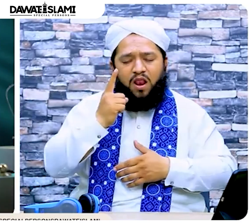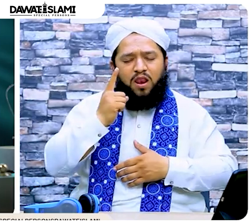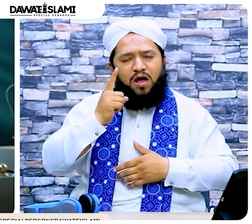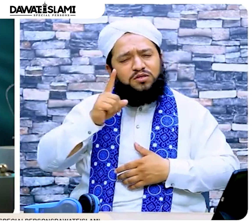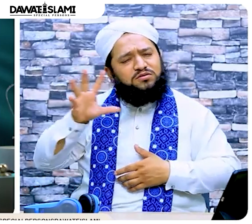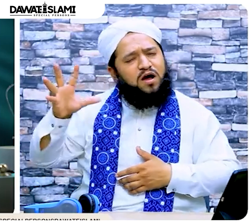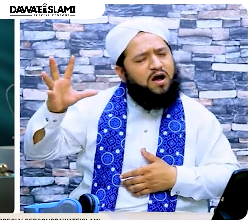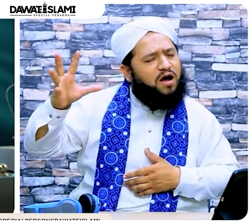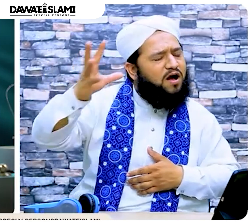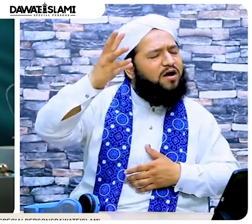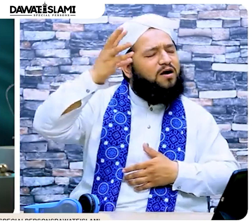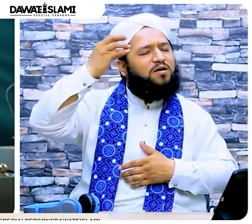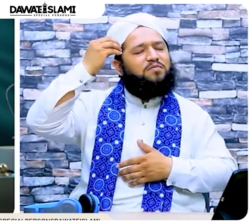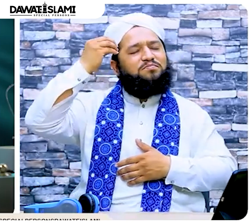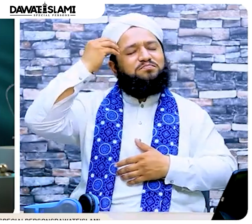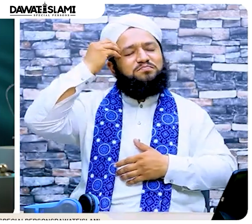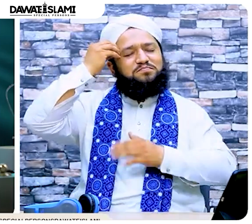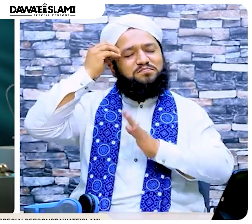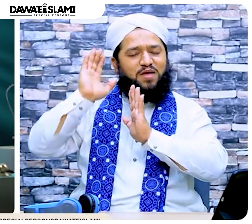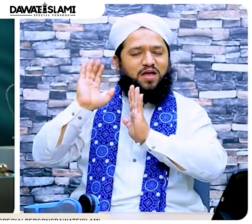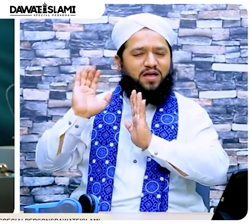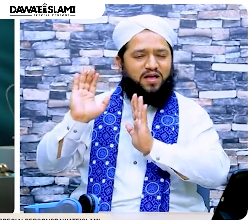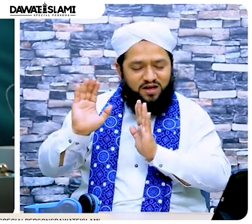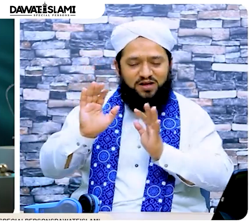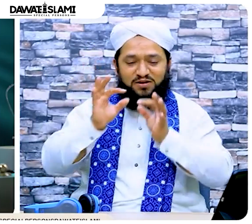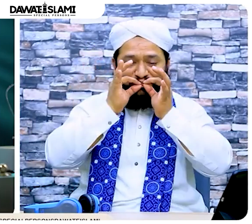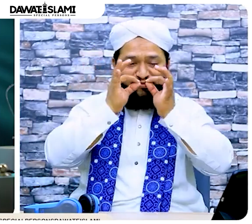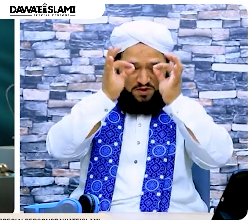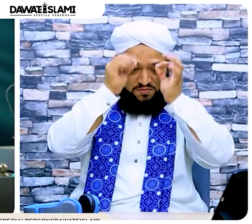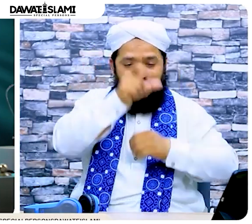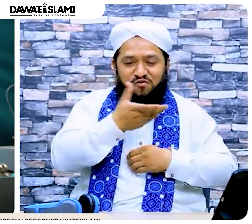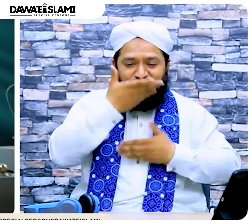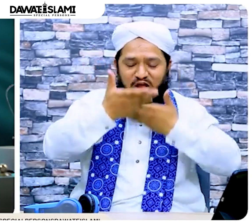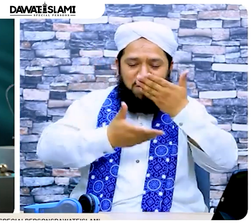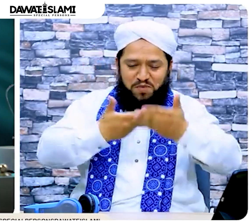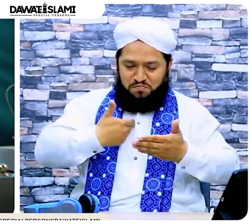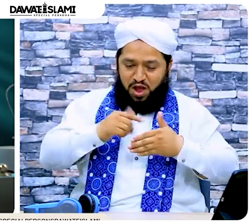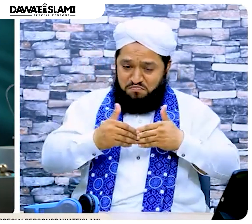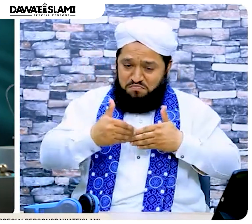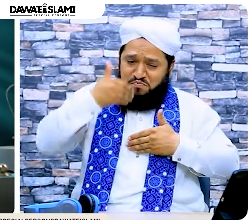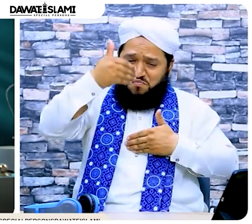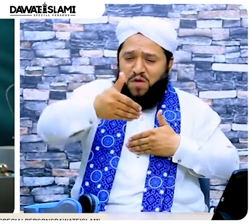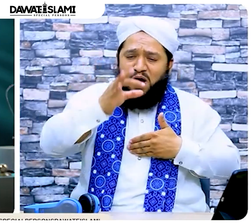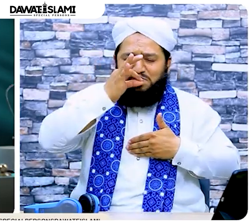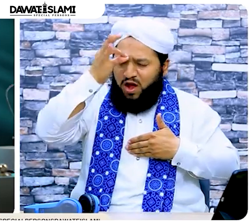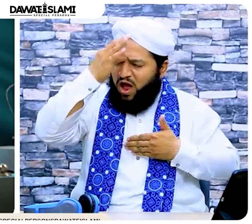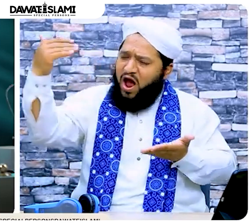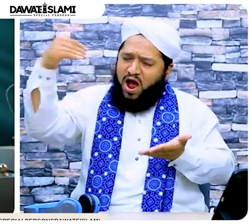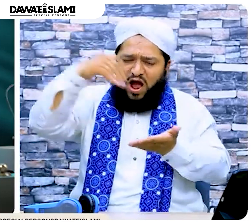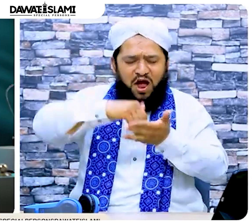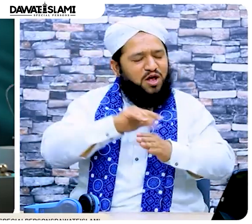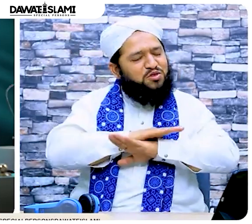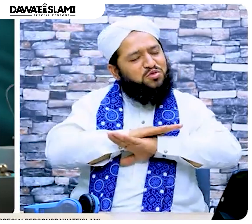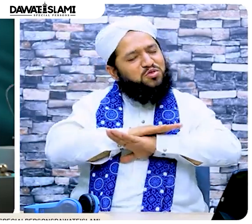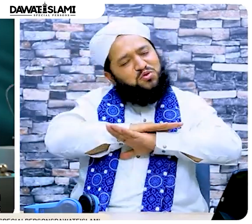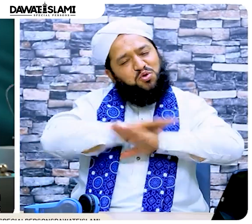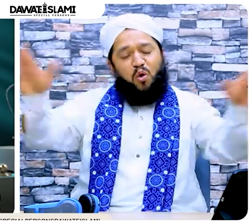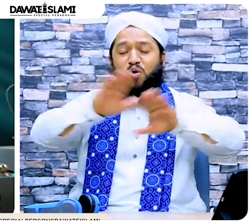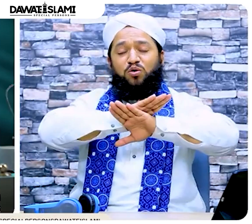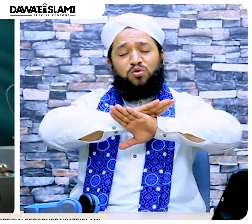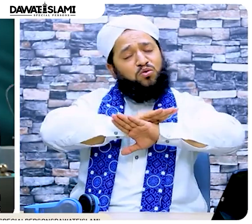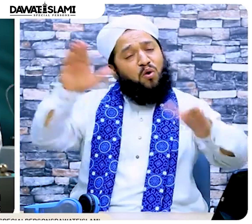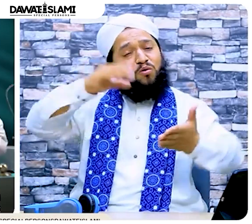ہوا اور گندگی کے عالم میں، جی ہاں، جب اس کا آخری وقت آیا تو وہ واش روم میں تھا، گندگی میں لت پت تھا، اور لوگ اس کی لاش کو